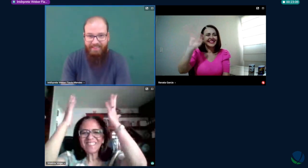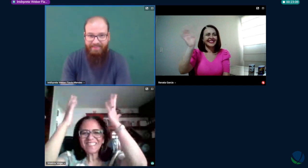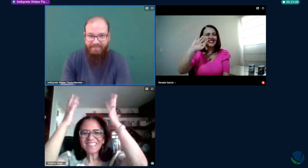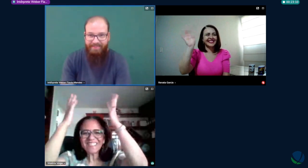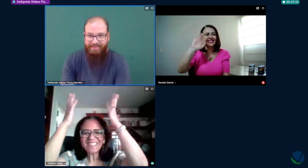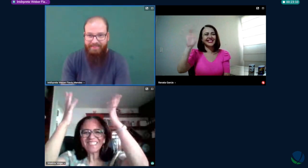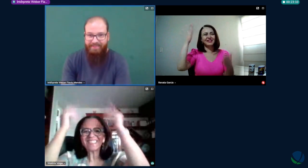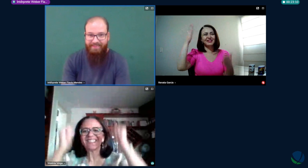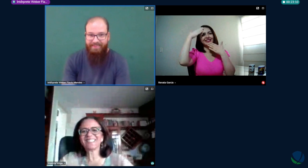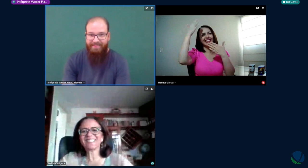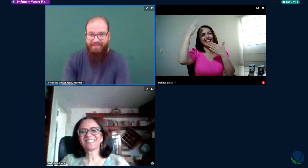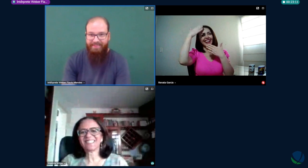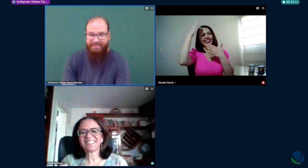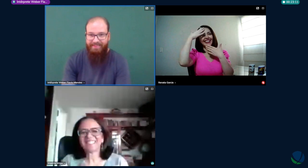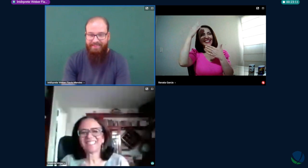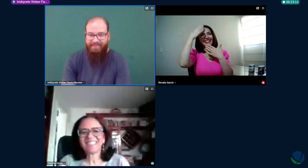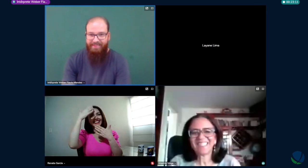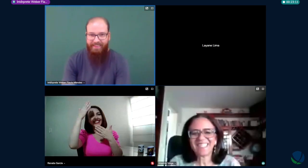Olá.